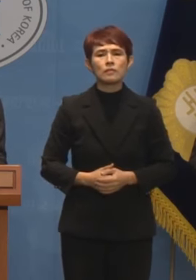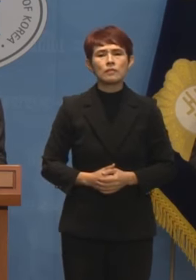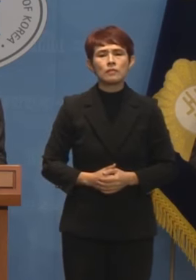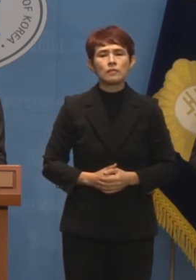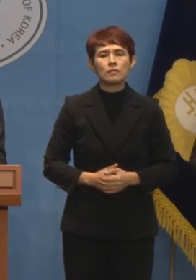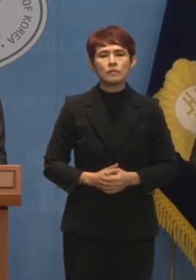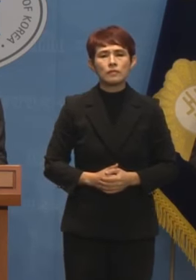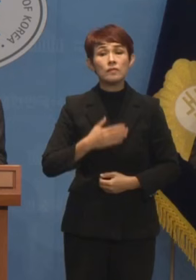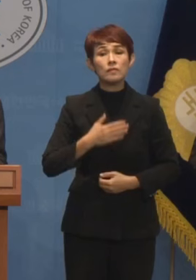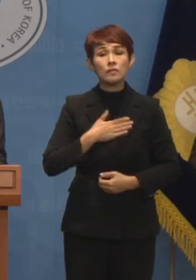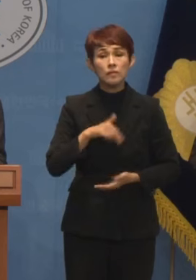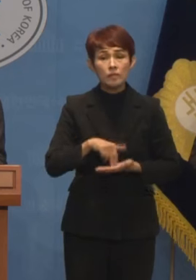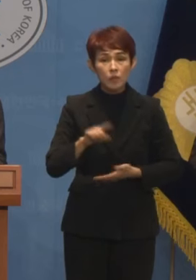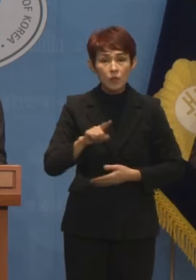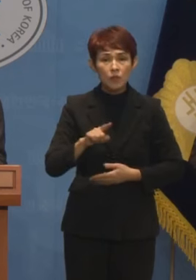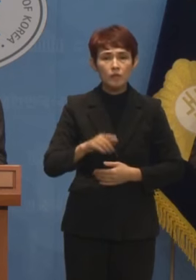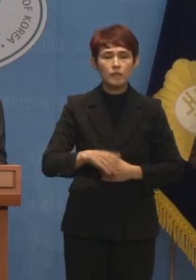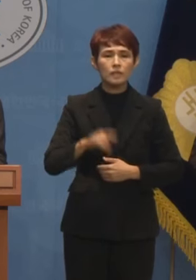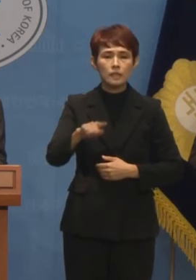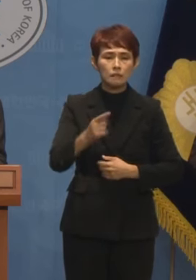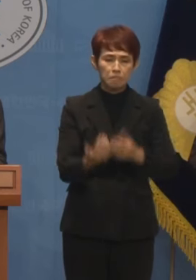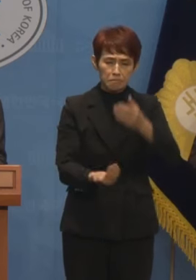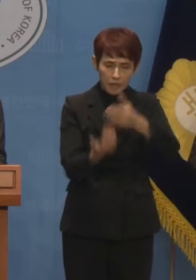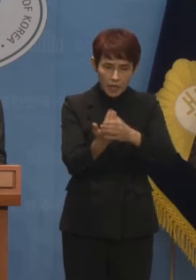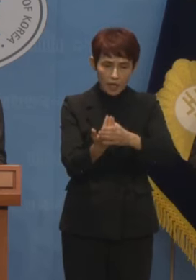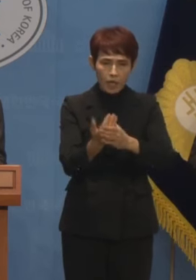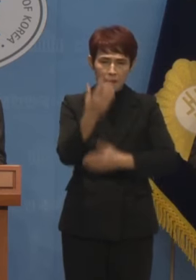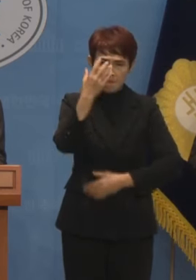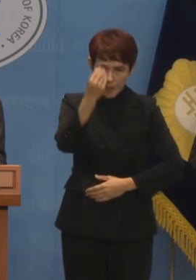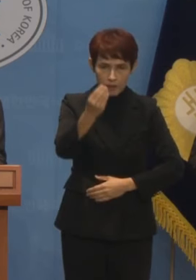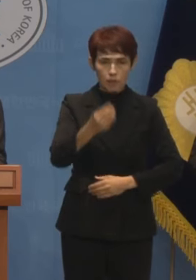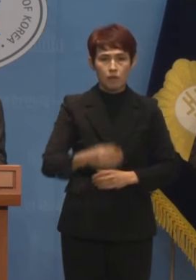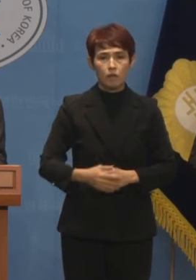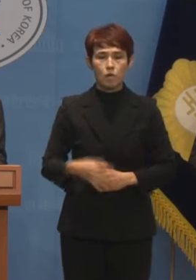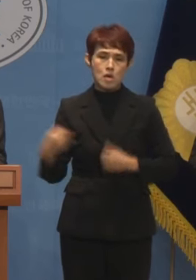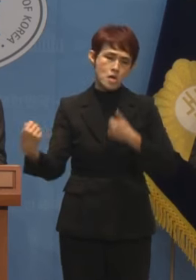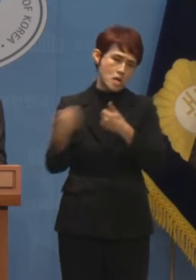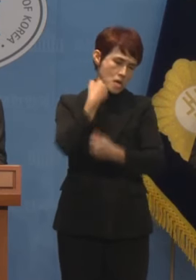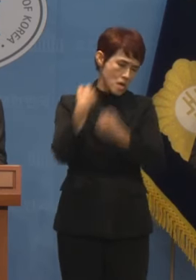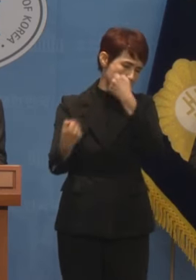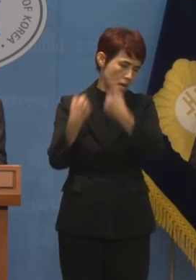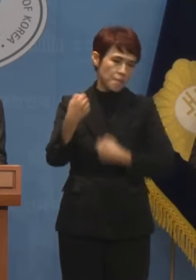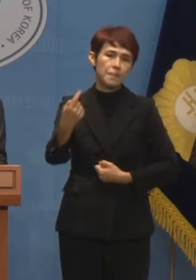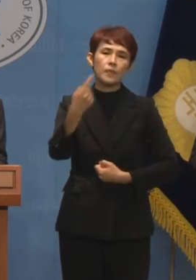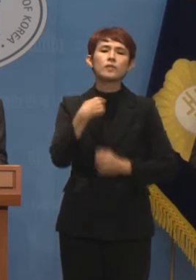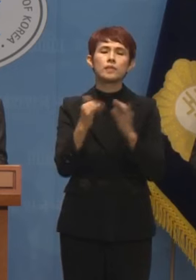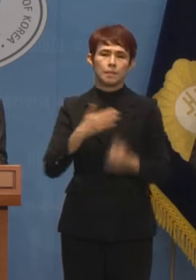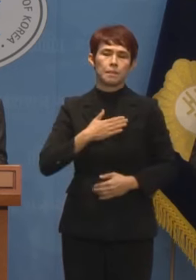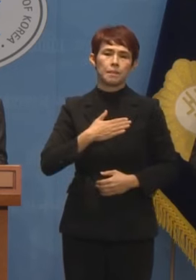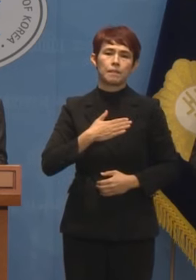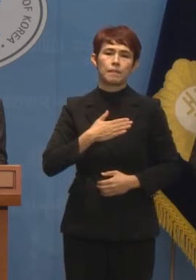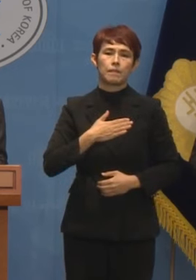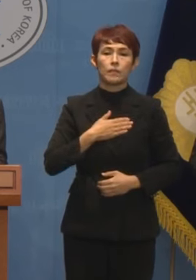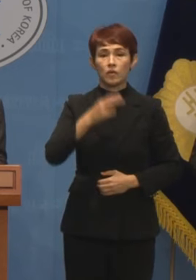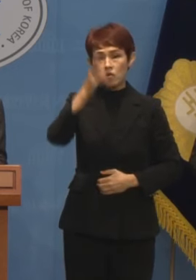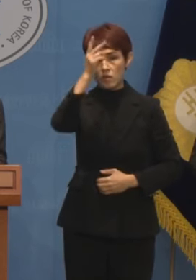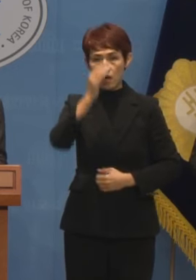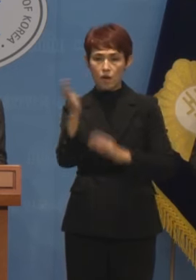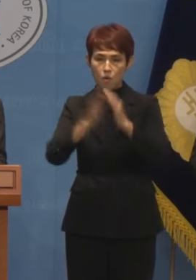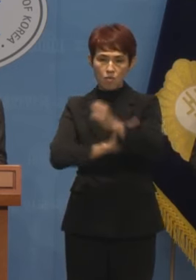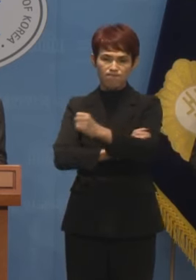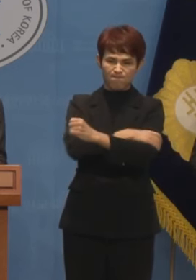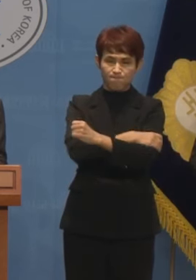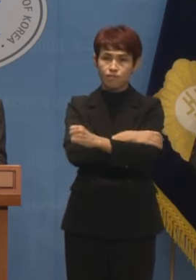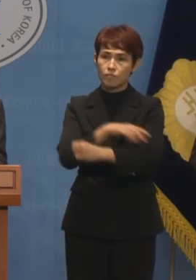이에 저는 협격자이자 폭력 피해 당사자로서 경찰의 공권력 남용에 엄중한 법적